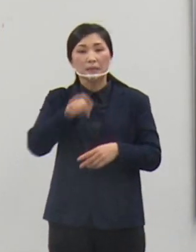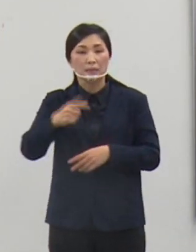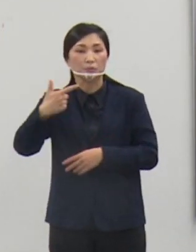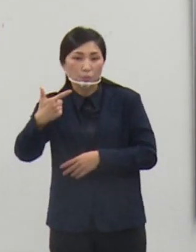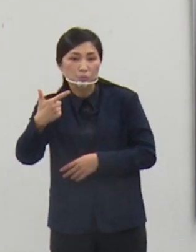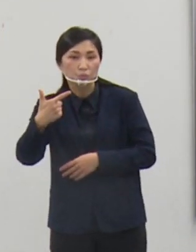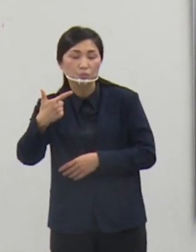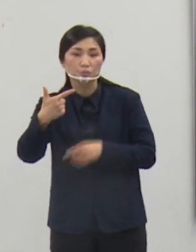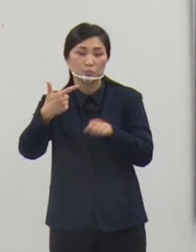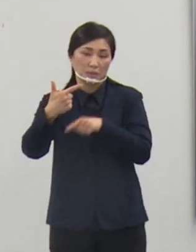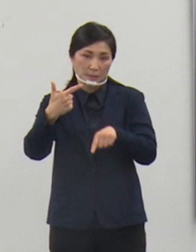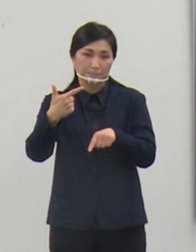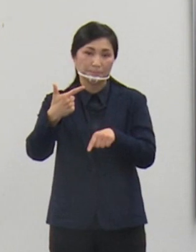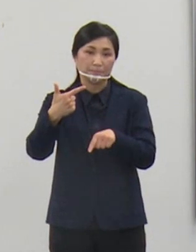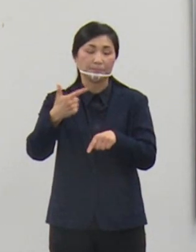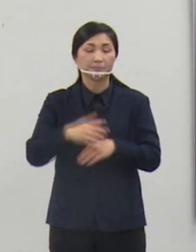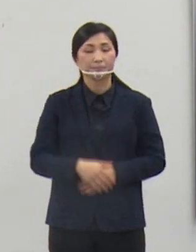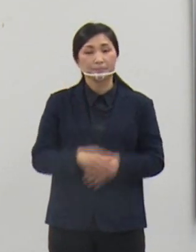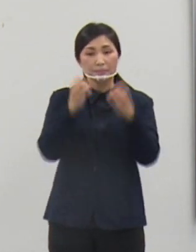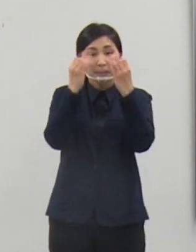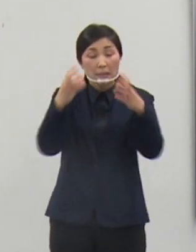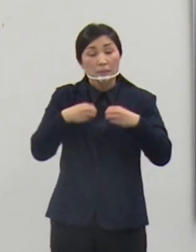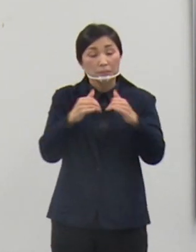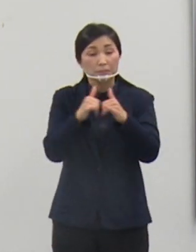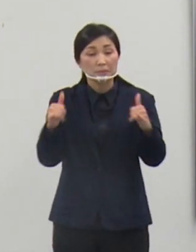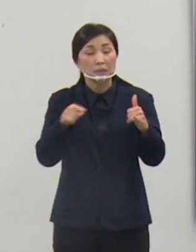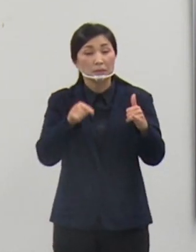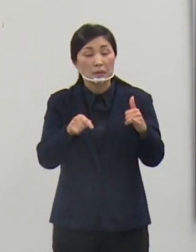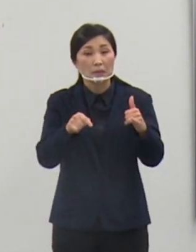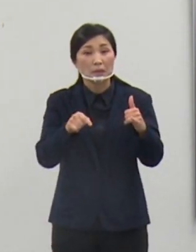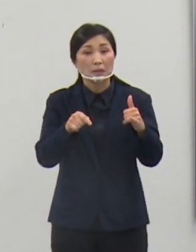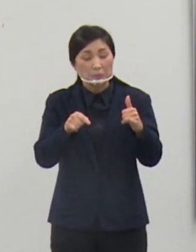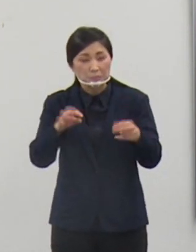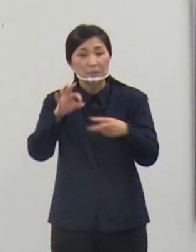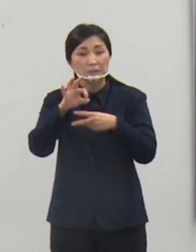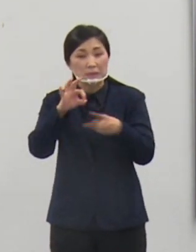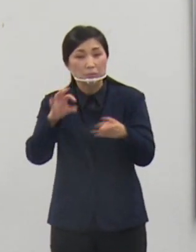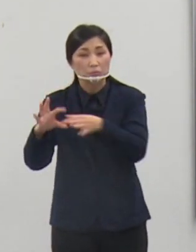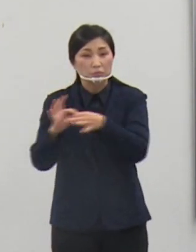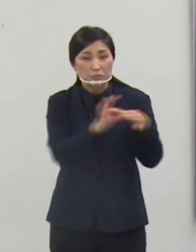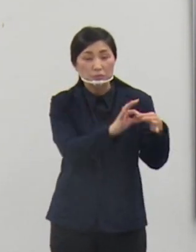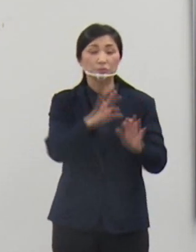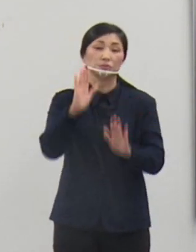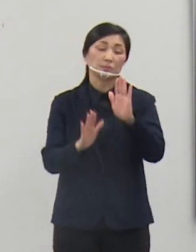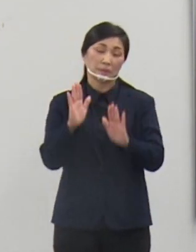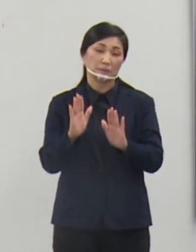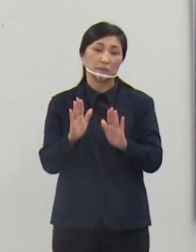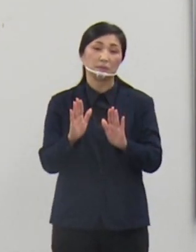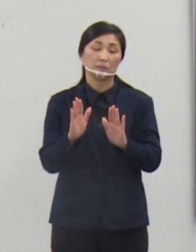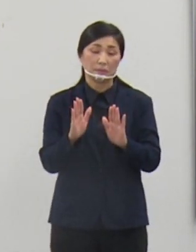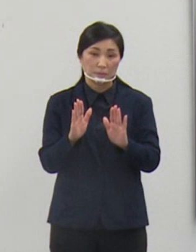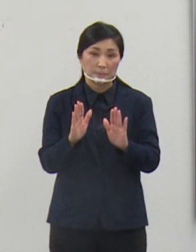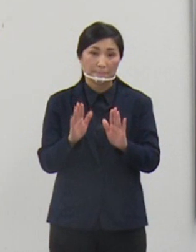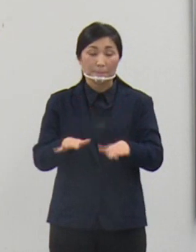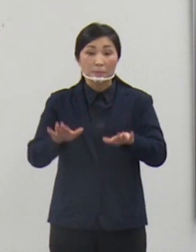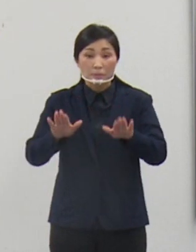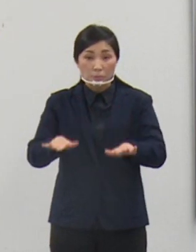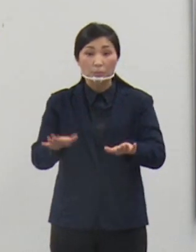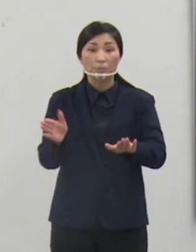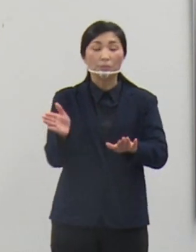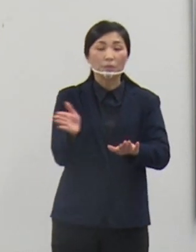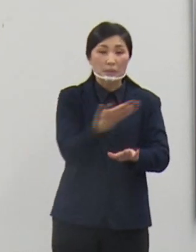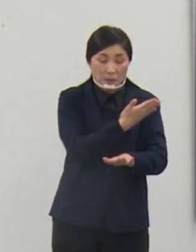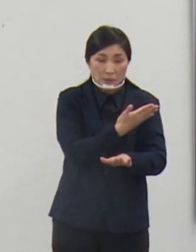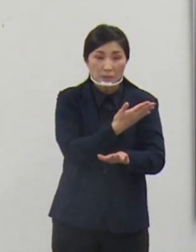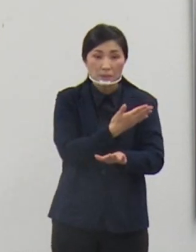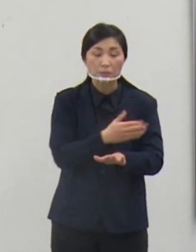の新規感染者数がおおむねゼロ状態にあるということで、本日からこのレ